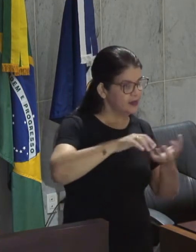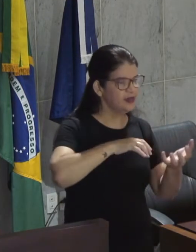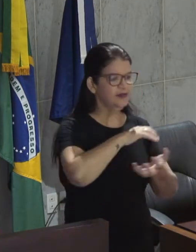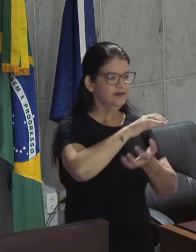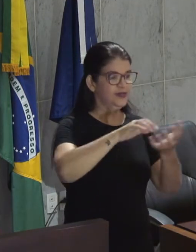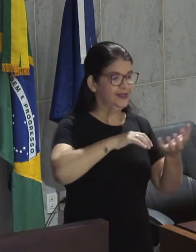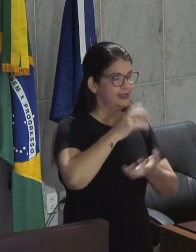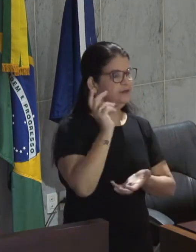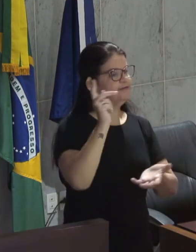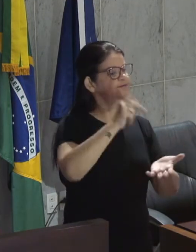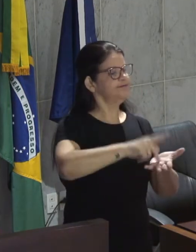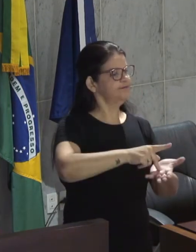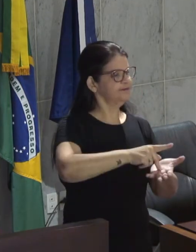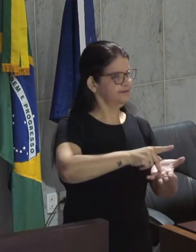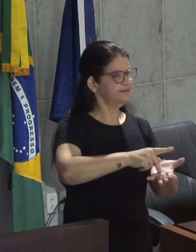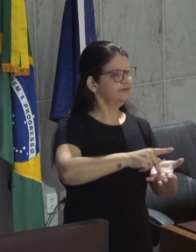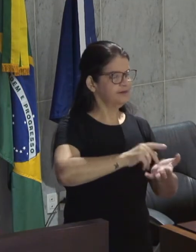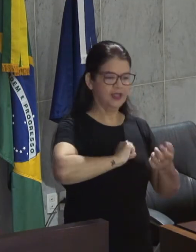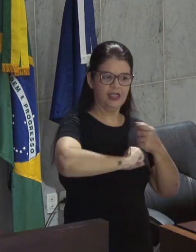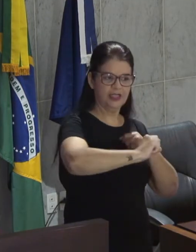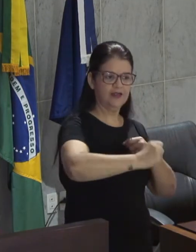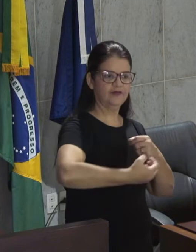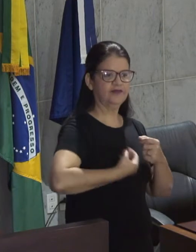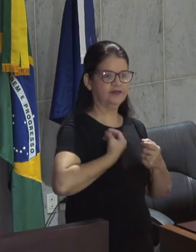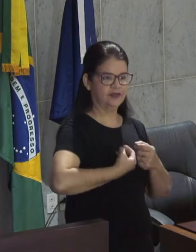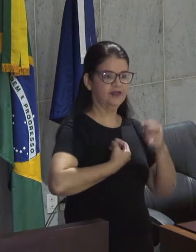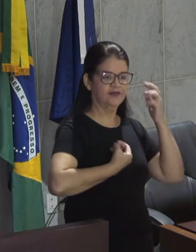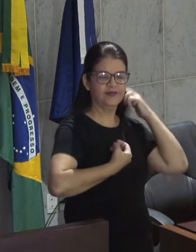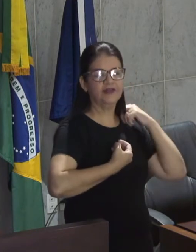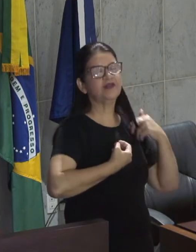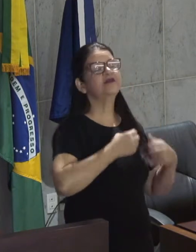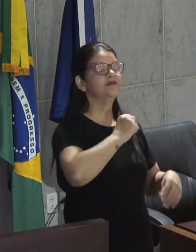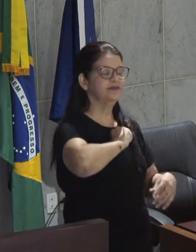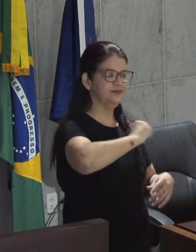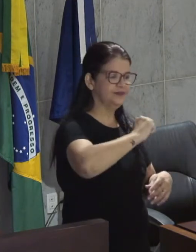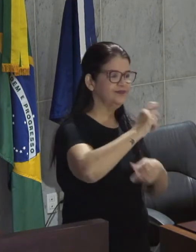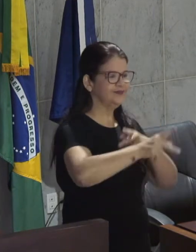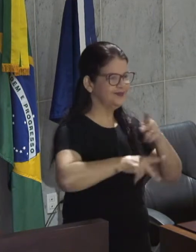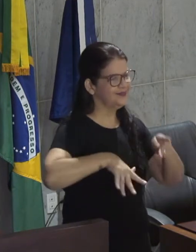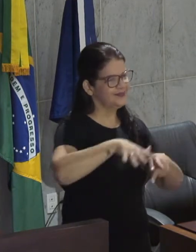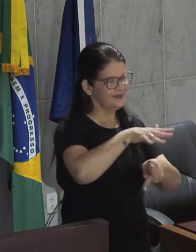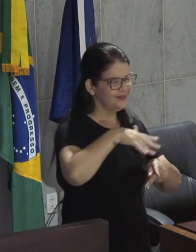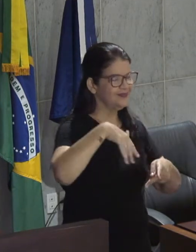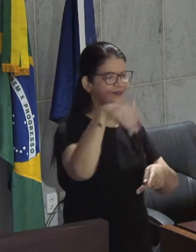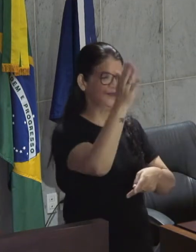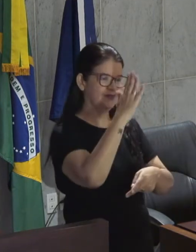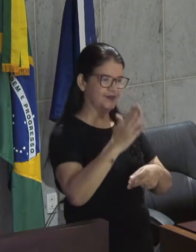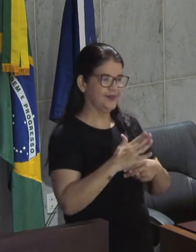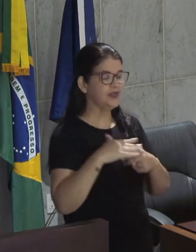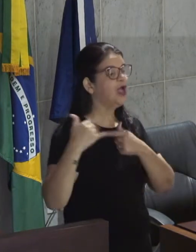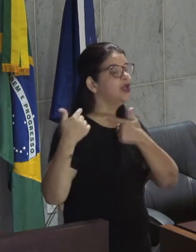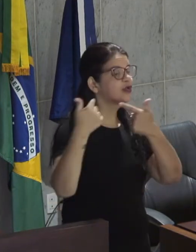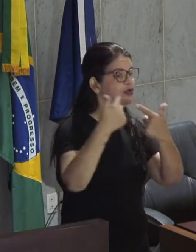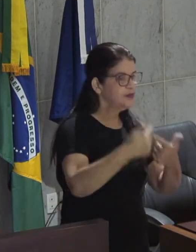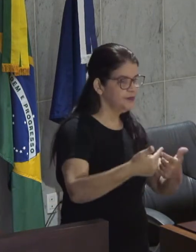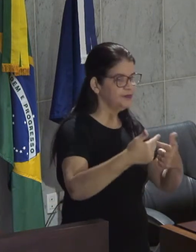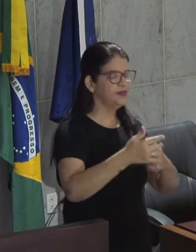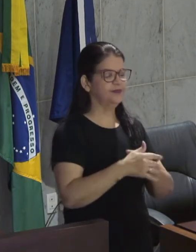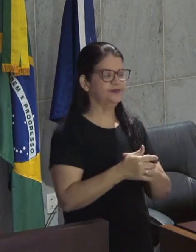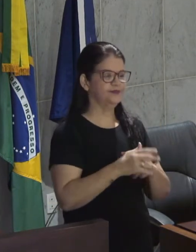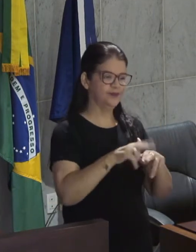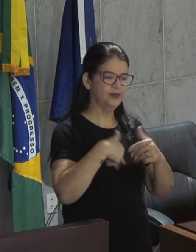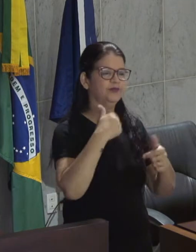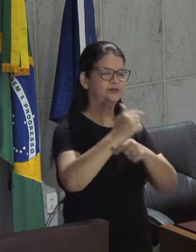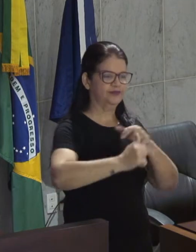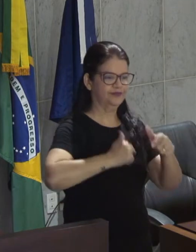greve legítima, em defesa da vida, em defesa da população brasileira, na luta por uma